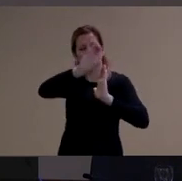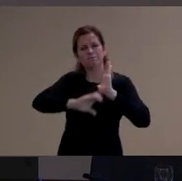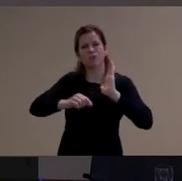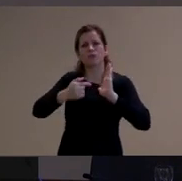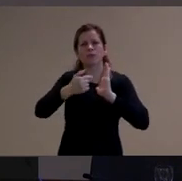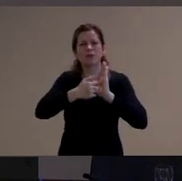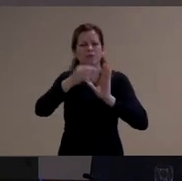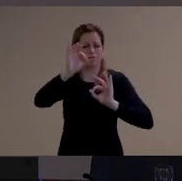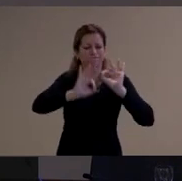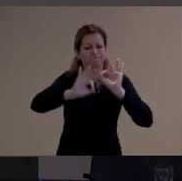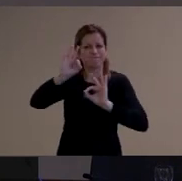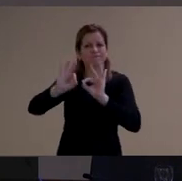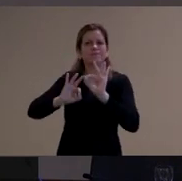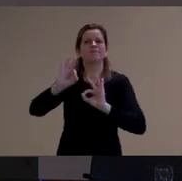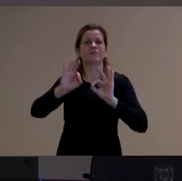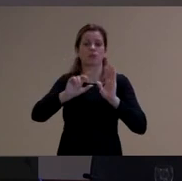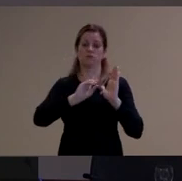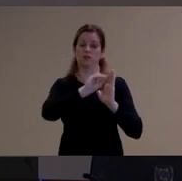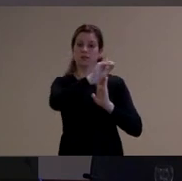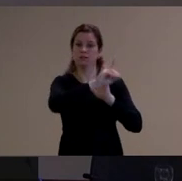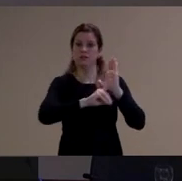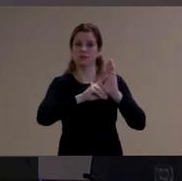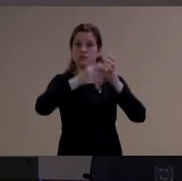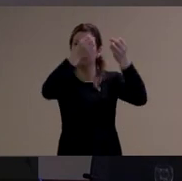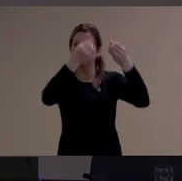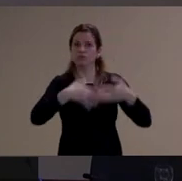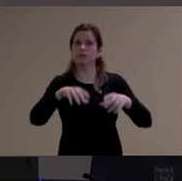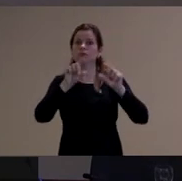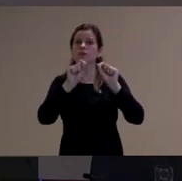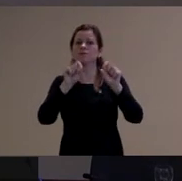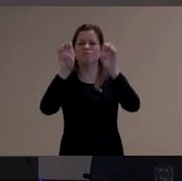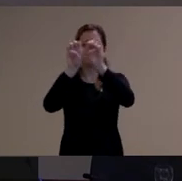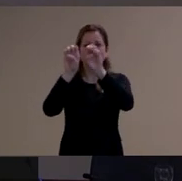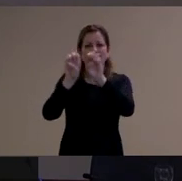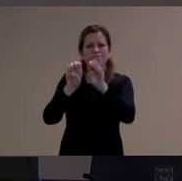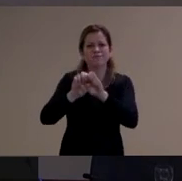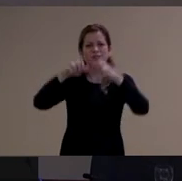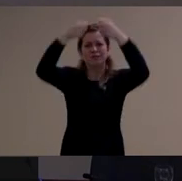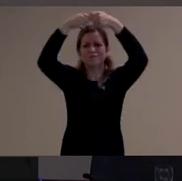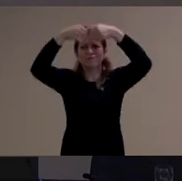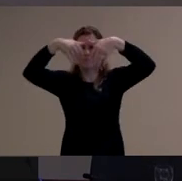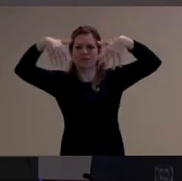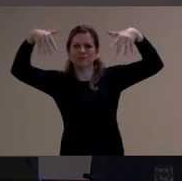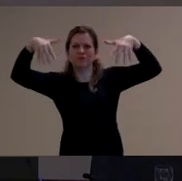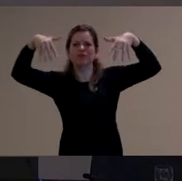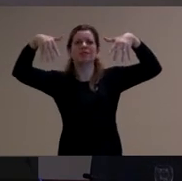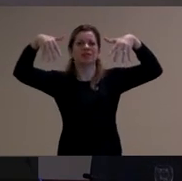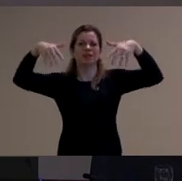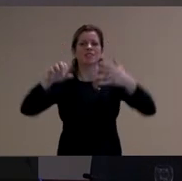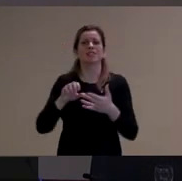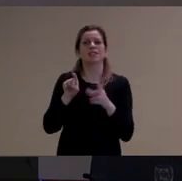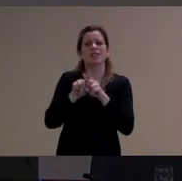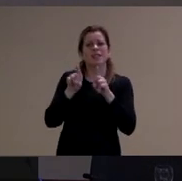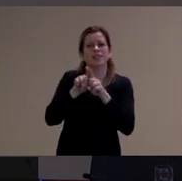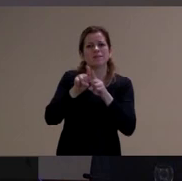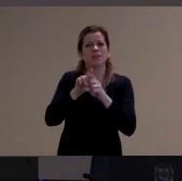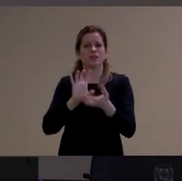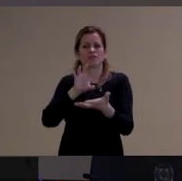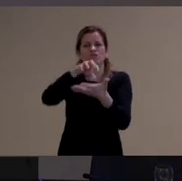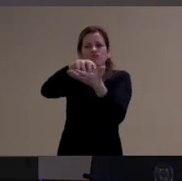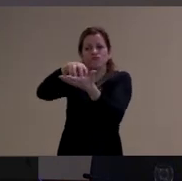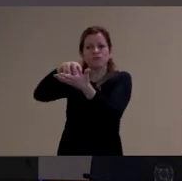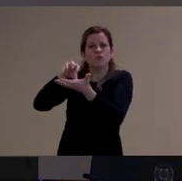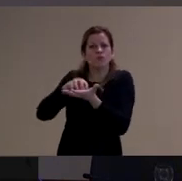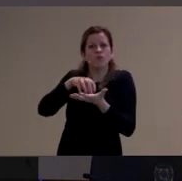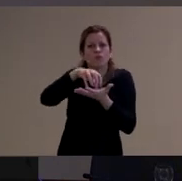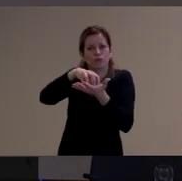de que pode se Como diz as diretrizes que pode se estruturarem eixos entre os campos ou núcleos né É